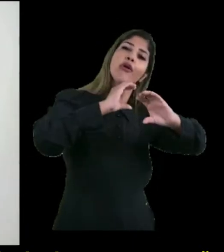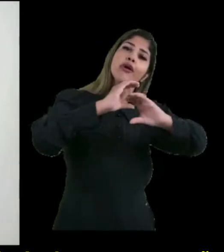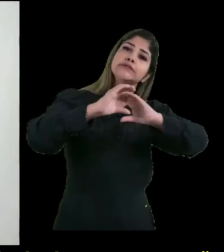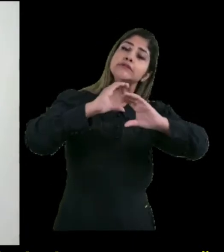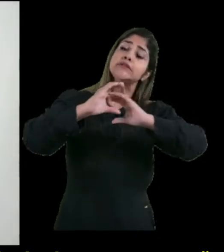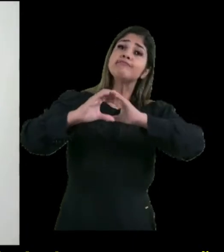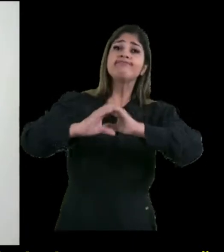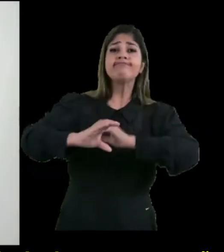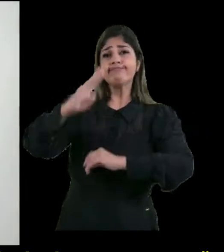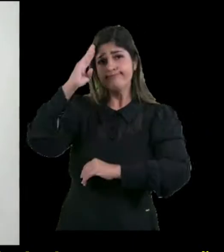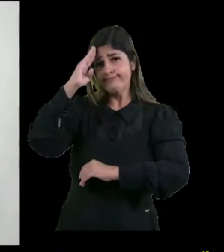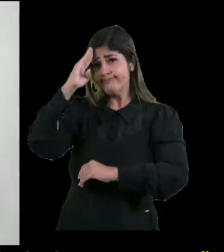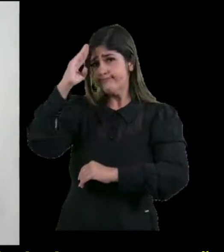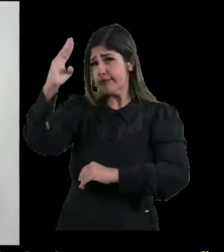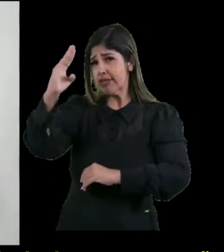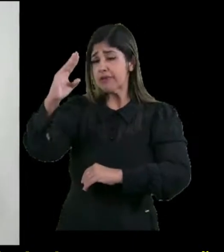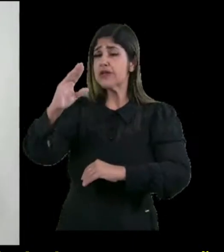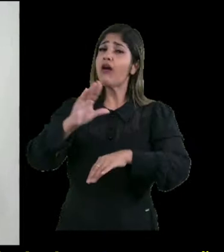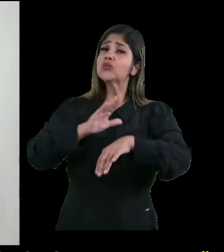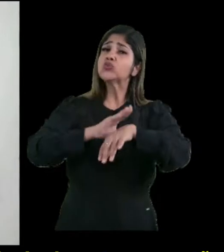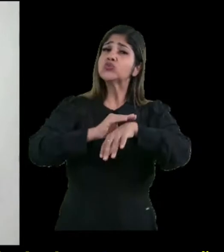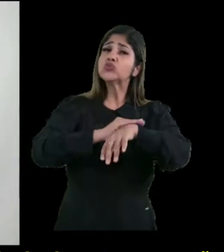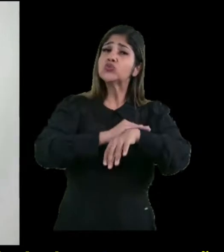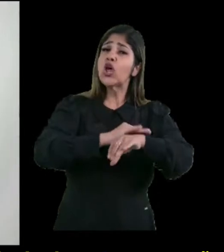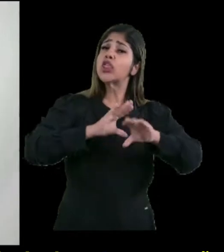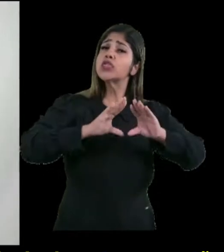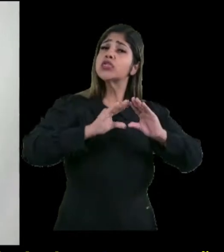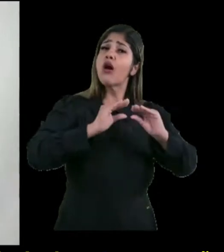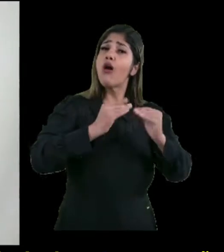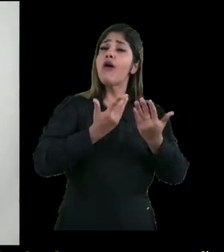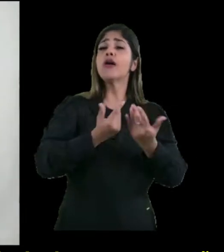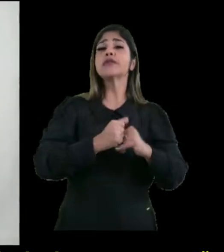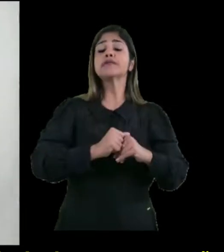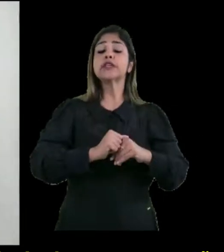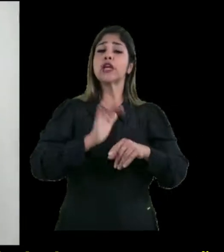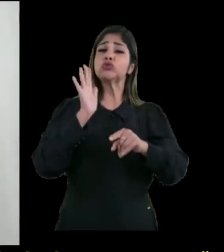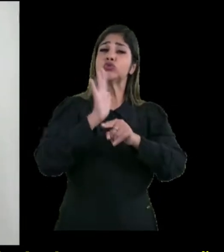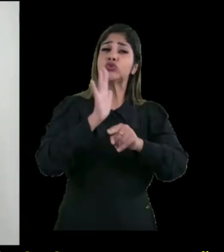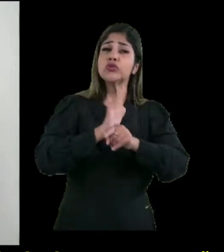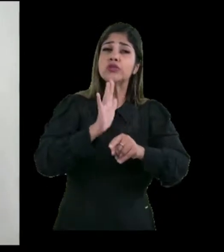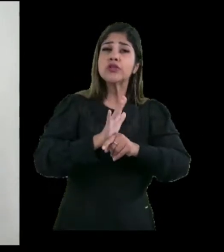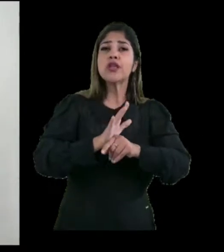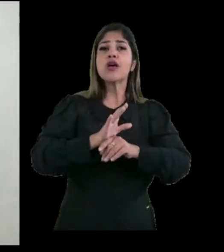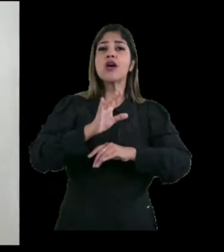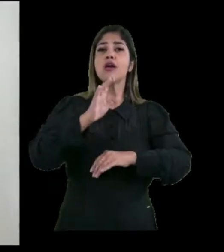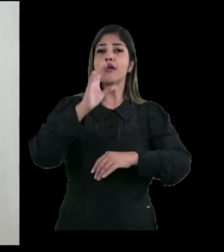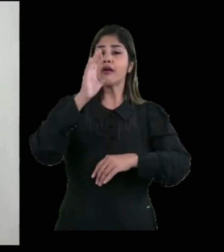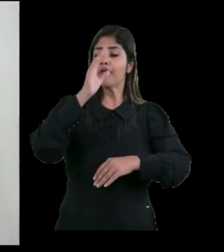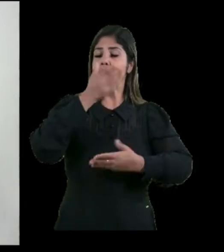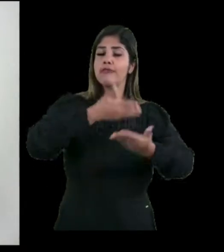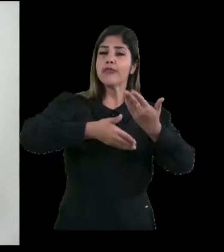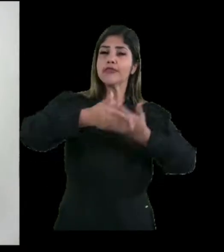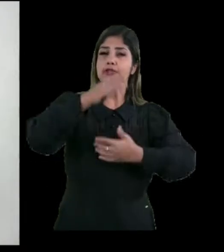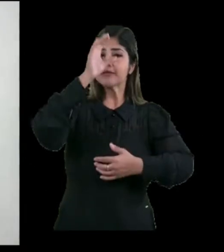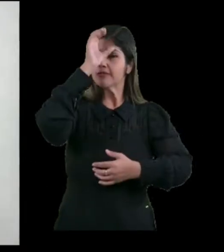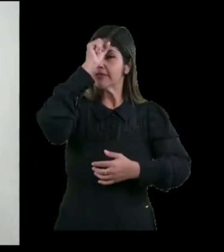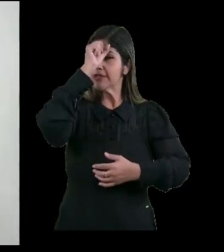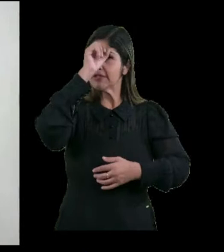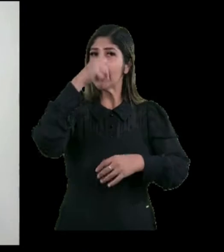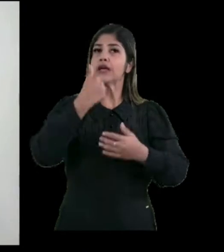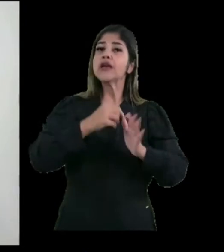comunicação e principalmente a questão do toque como auxiliador no processo educacional. Já no capítulo